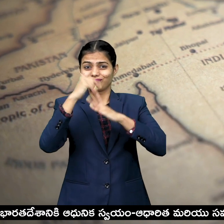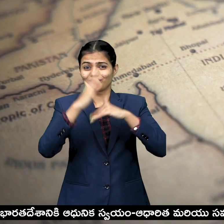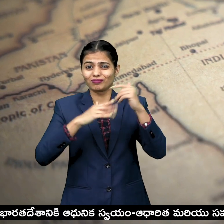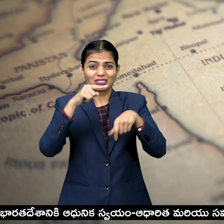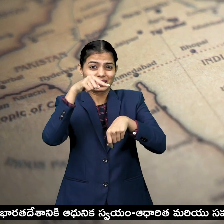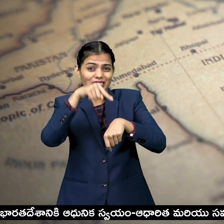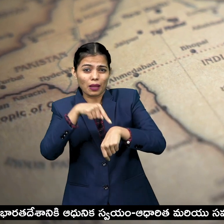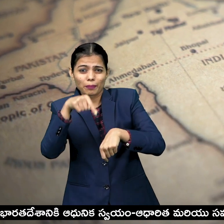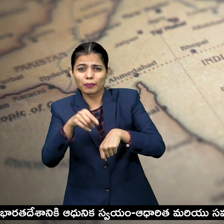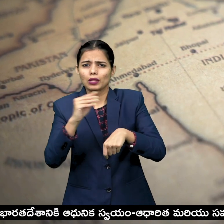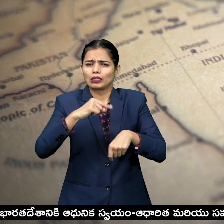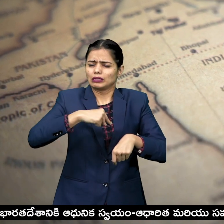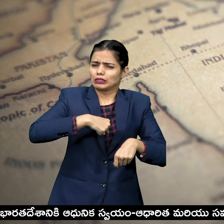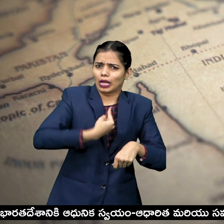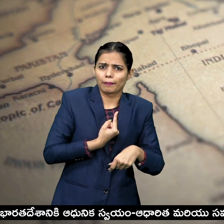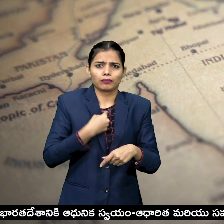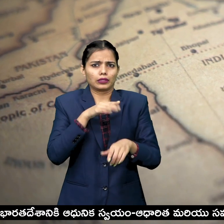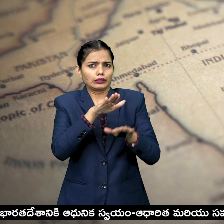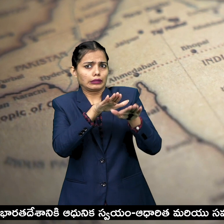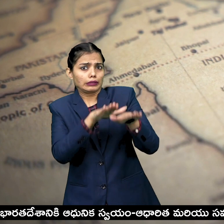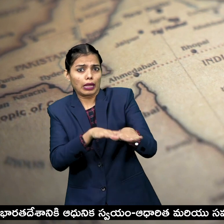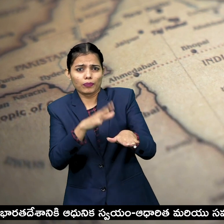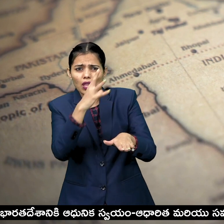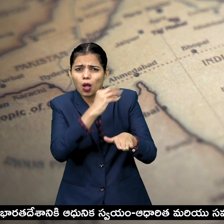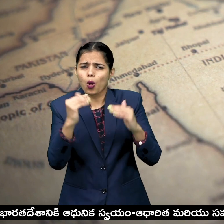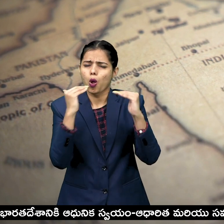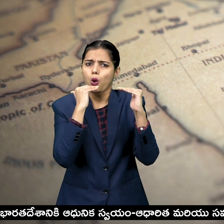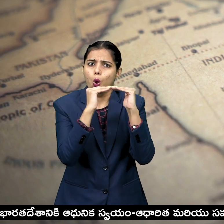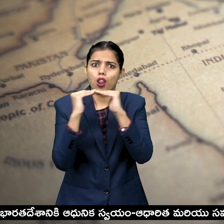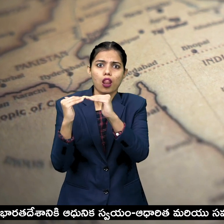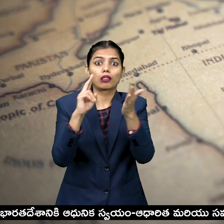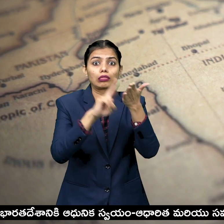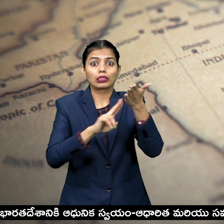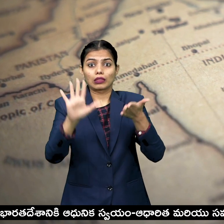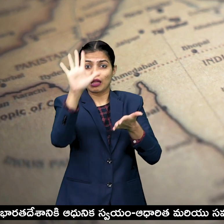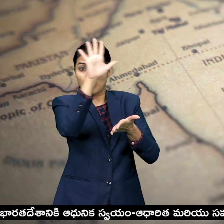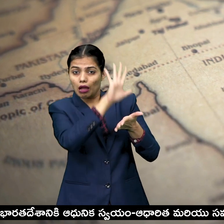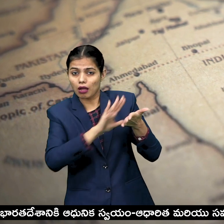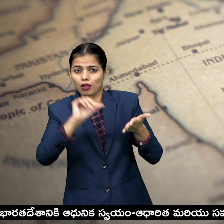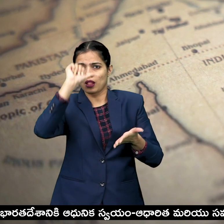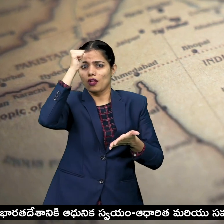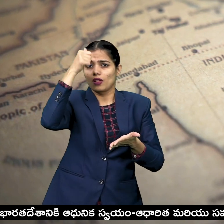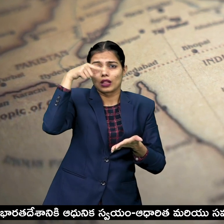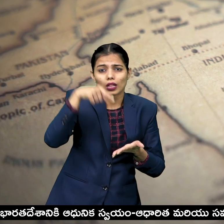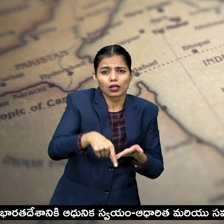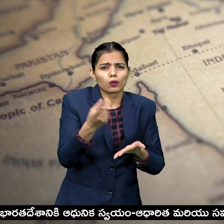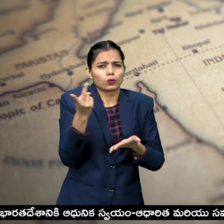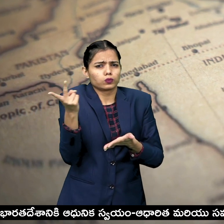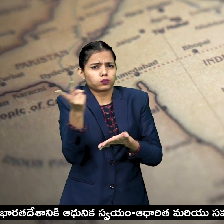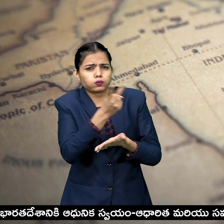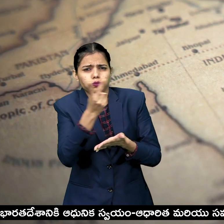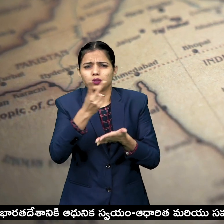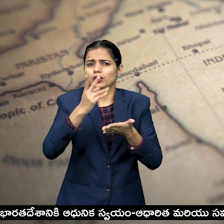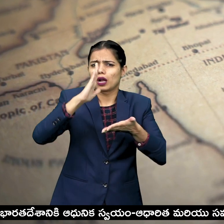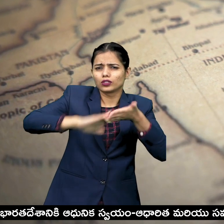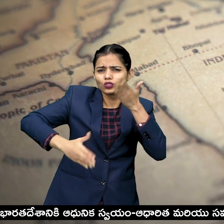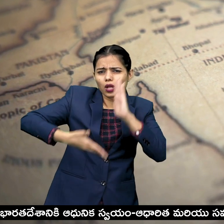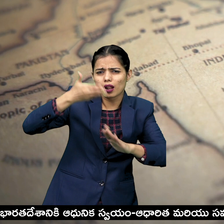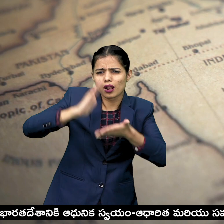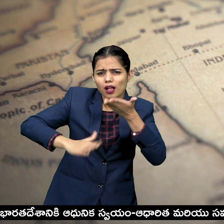భారతదేశానికి ఆధునిక స్వయం ఆధారిత మరియు సమానమైన దేశాన్ని నిర్మించడం ఒక సవాలు మరియు అవకాశం